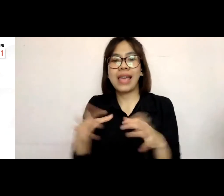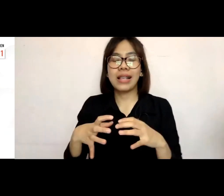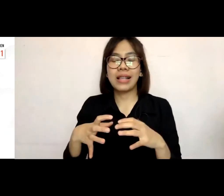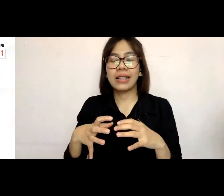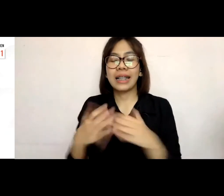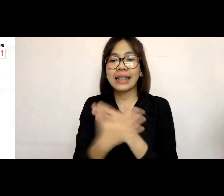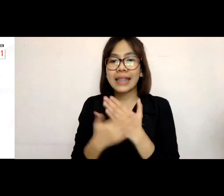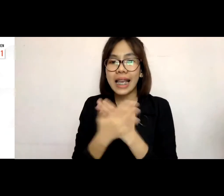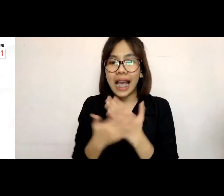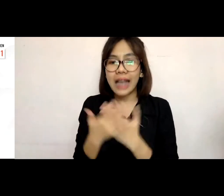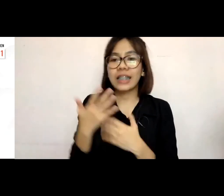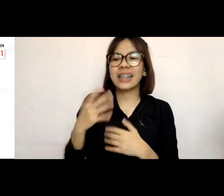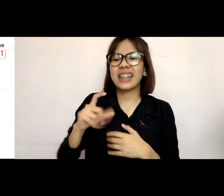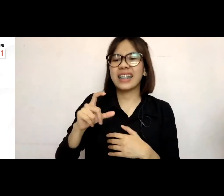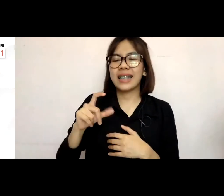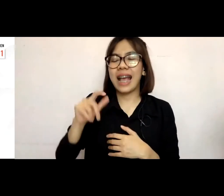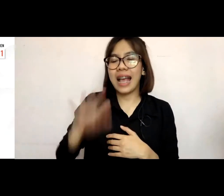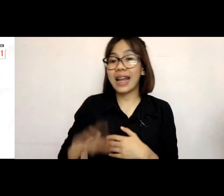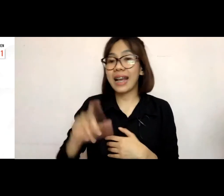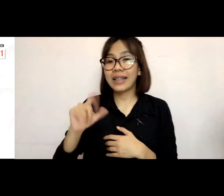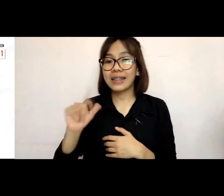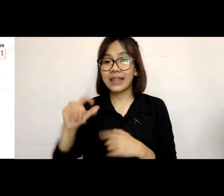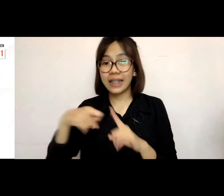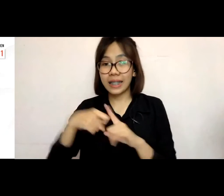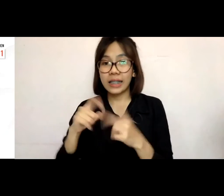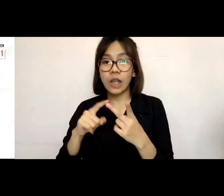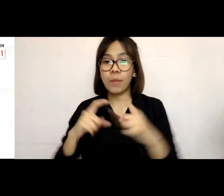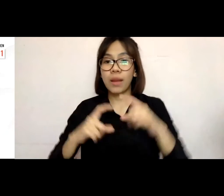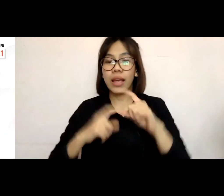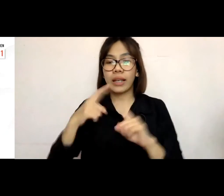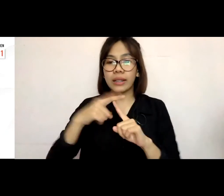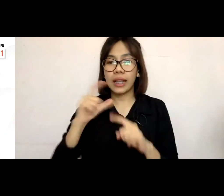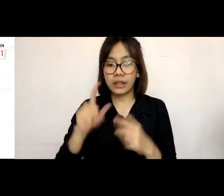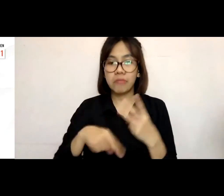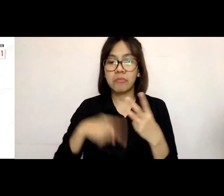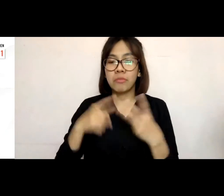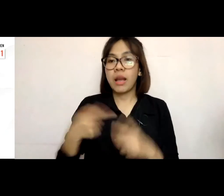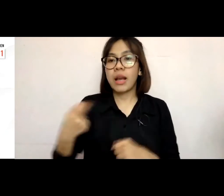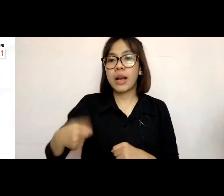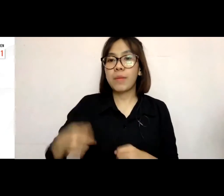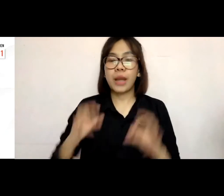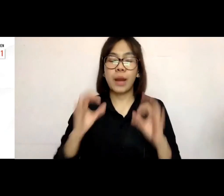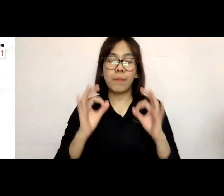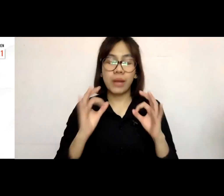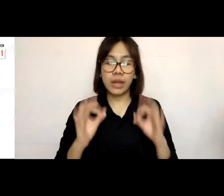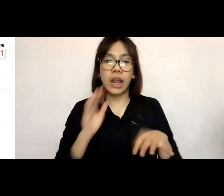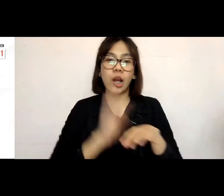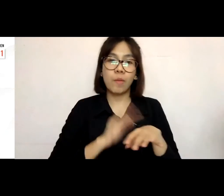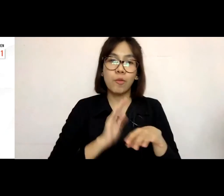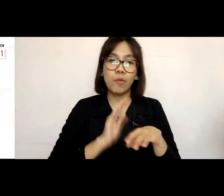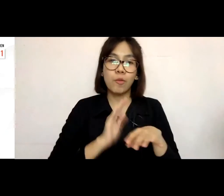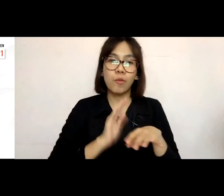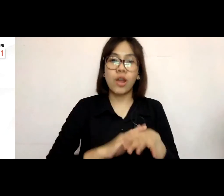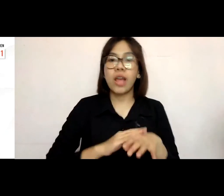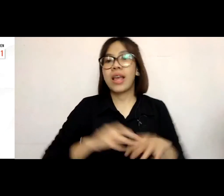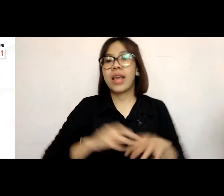the Children Indonesia, yang bekerja sama dengan Kementerian Pendidikan dan Kebudayaan, Riset dan Teknologi Republik Indonesia dan